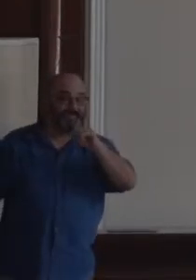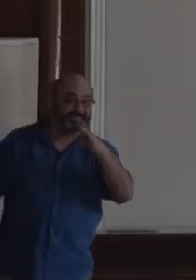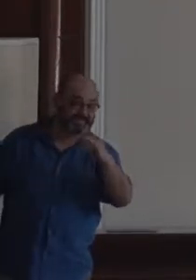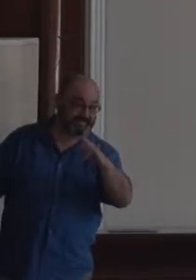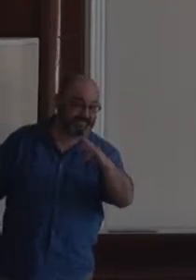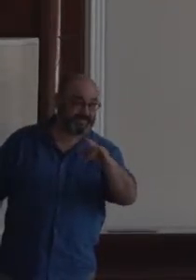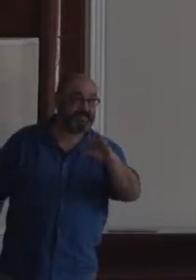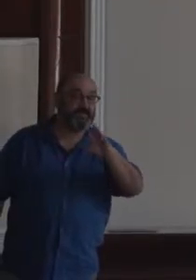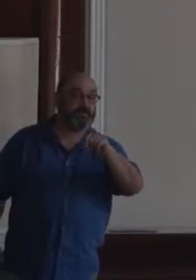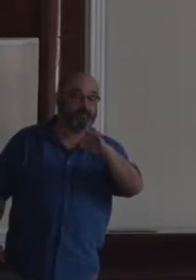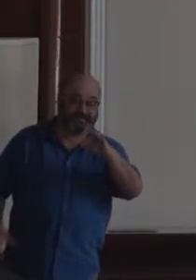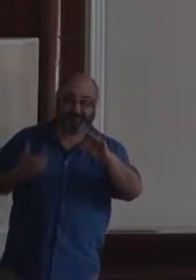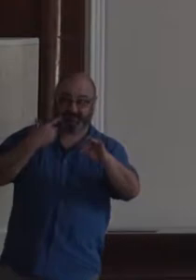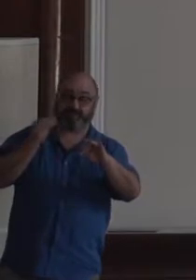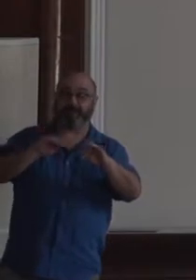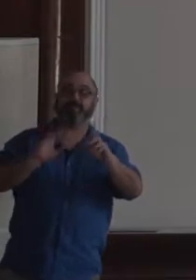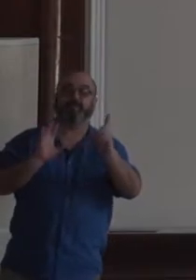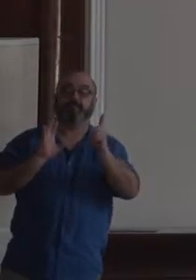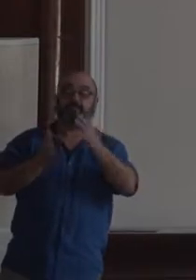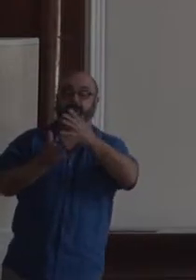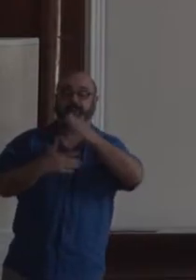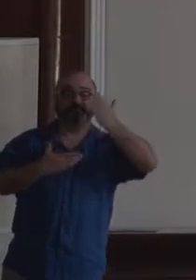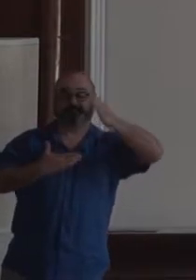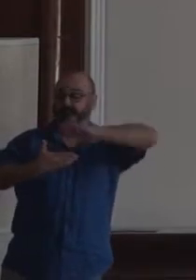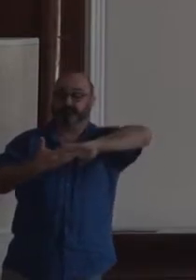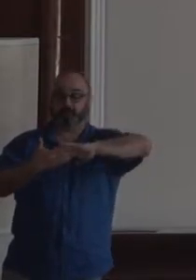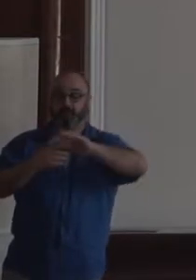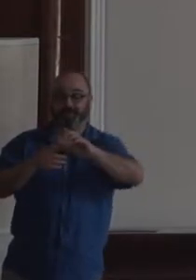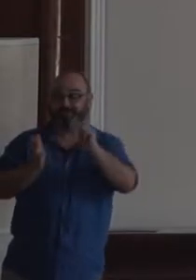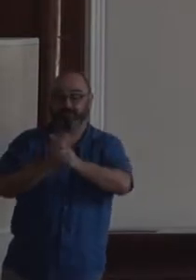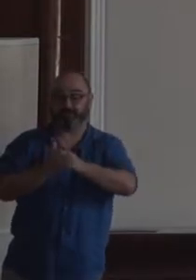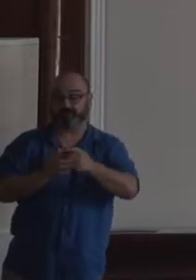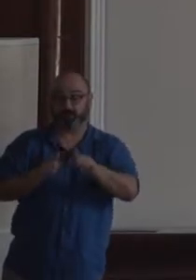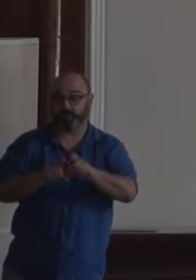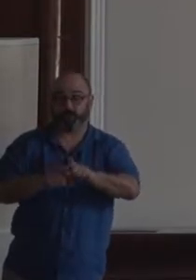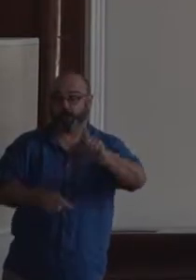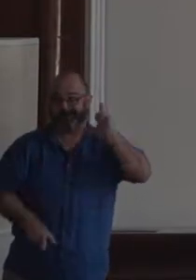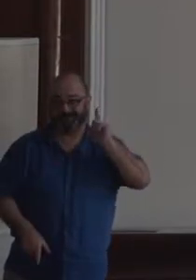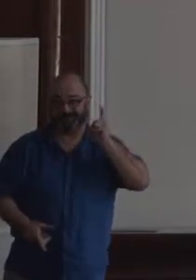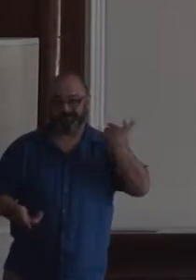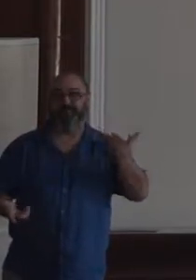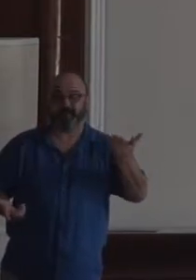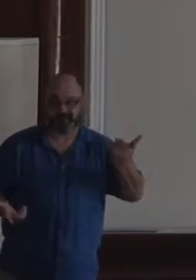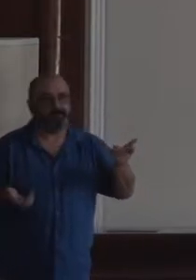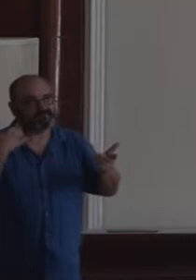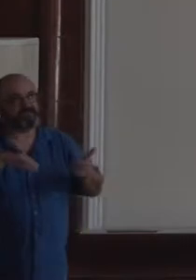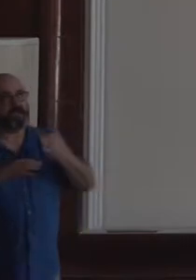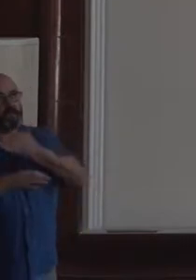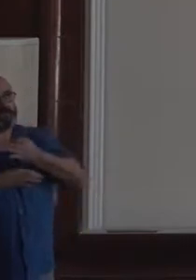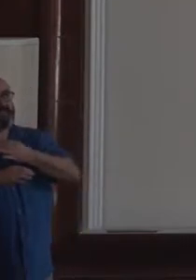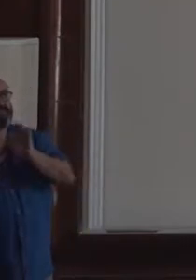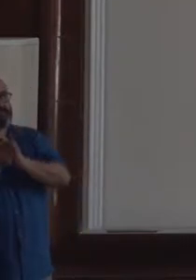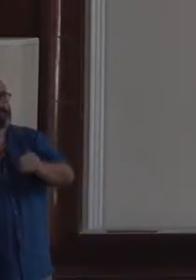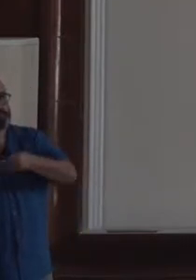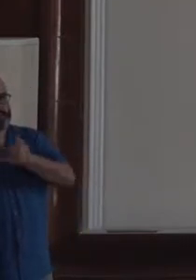pendant l'exécution de ce test, la date c'est lundi dernier. Et dans ce cas-là, bah, ma fonction, je m'attends à ce qu'elle me renvoie